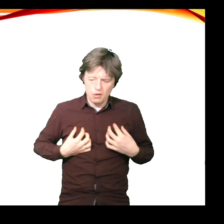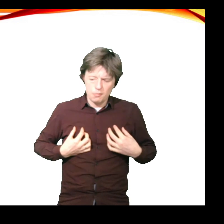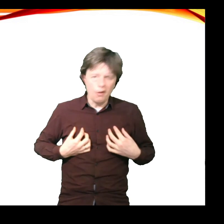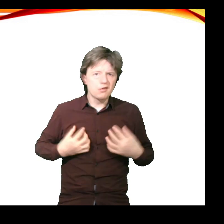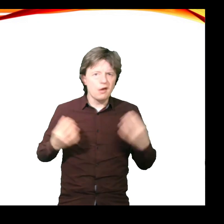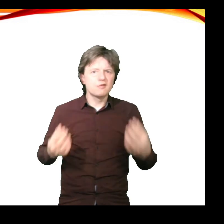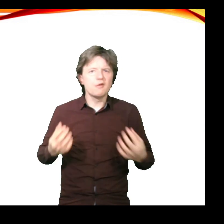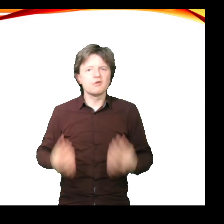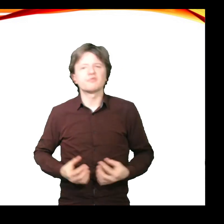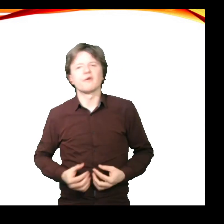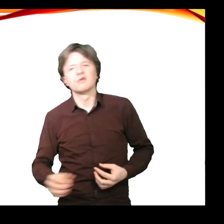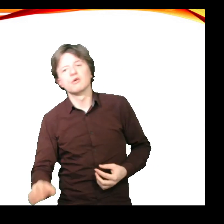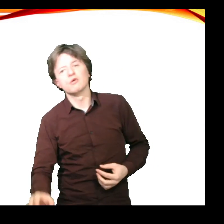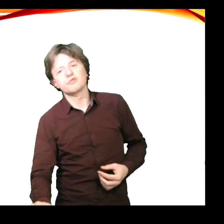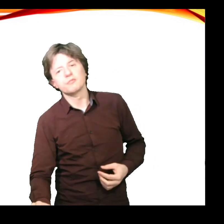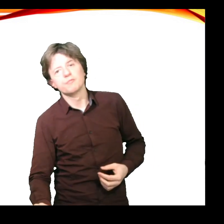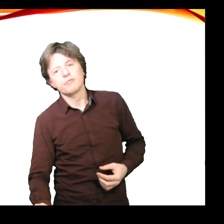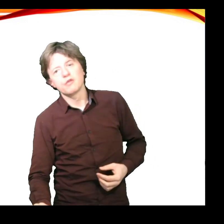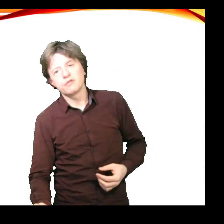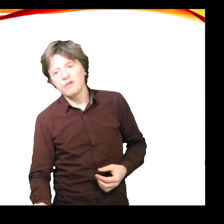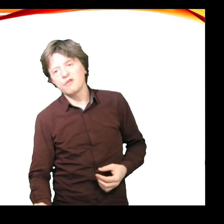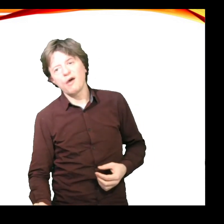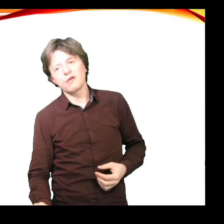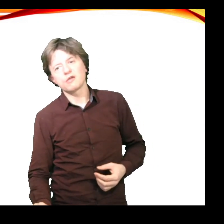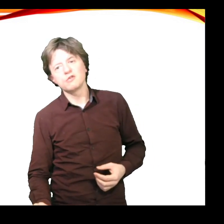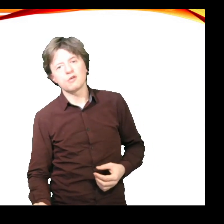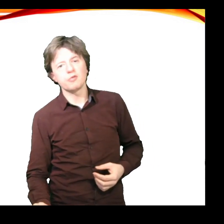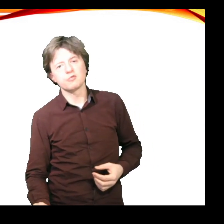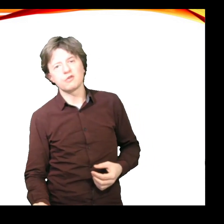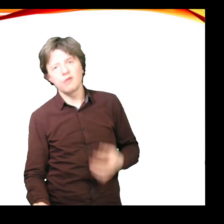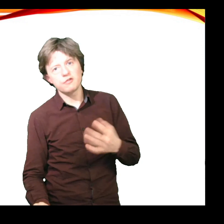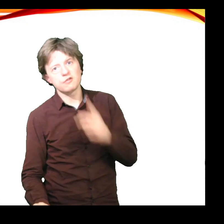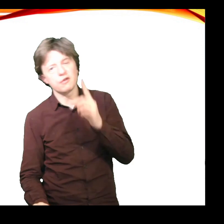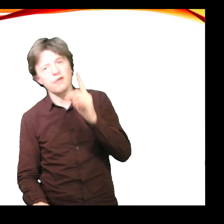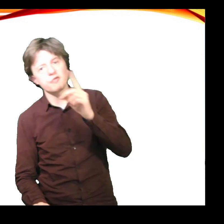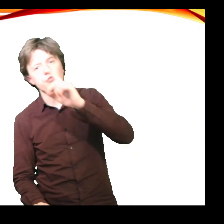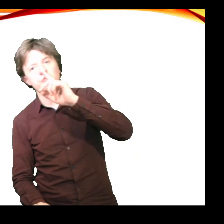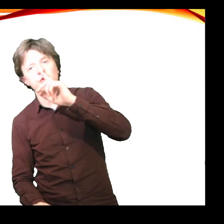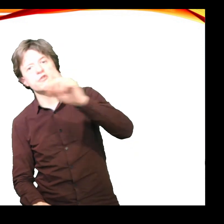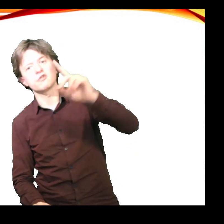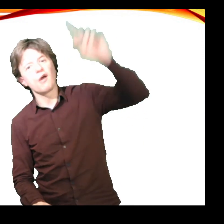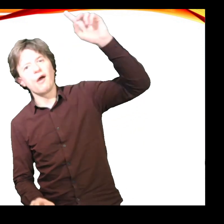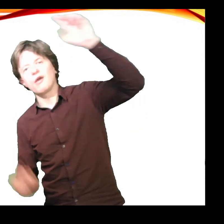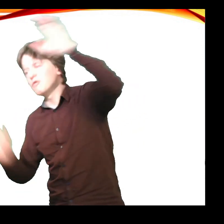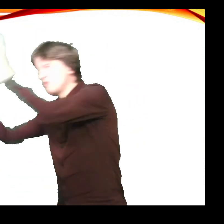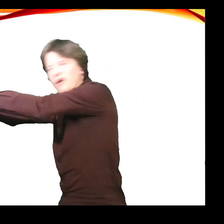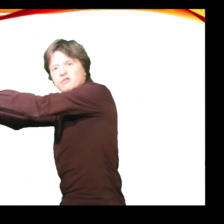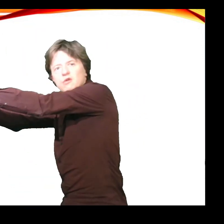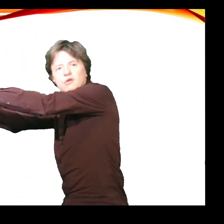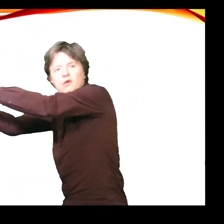Maar je krijgt er wel rust van in je hoofd. Deze aarde gaat niet kapot omdat Jezus het levende woord van God is. Hij was,